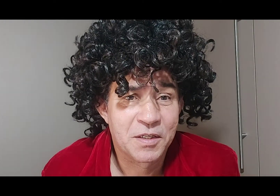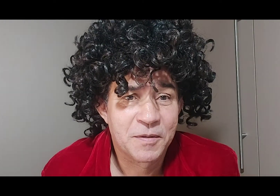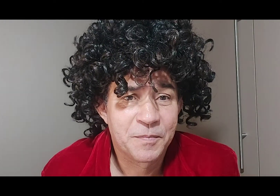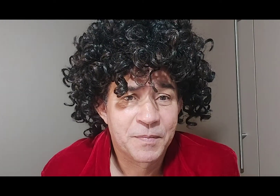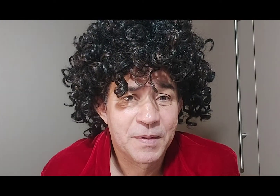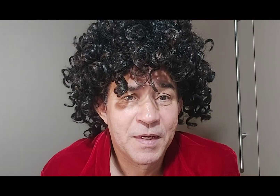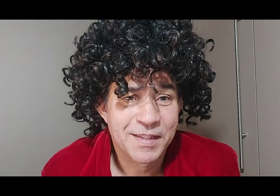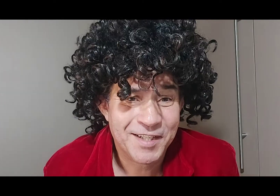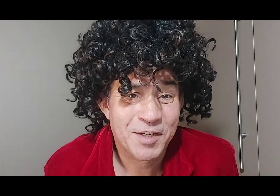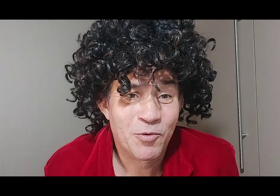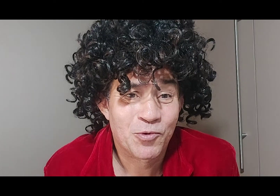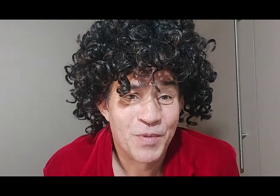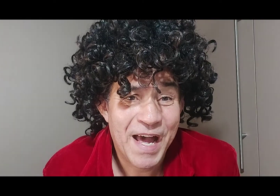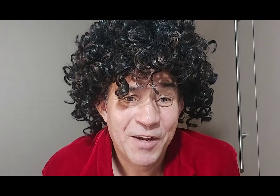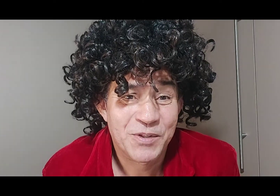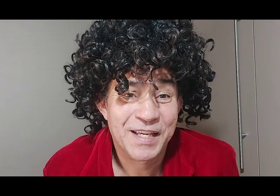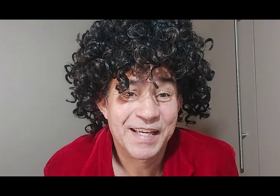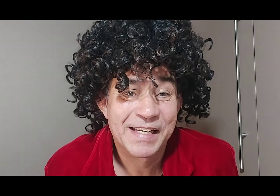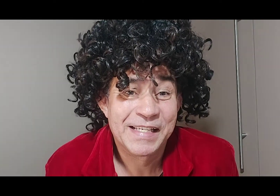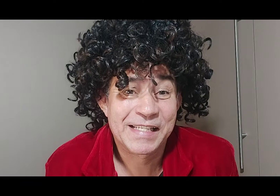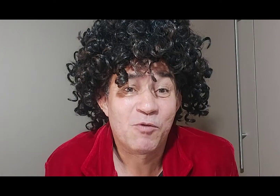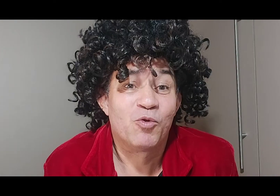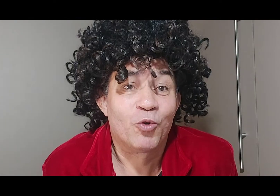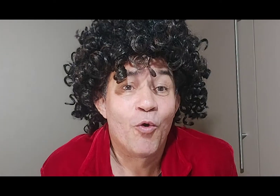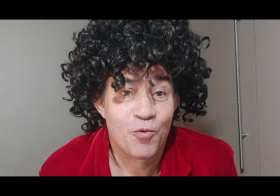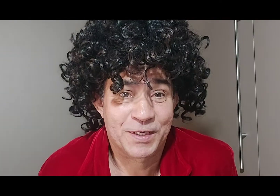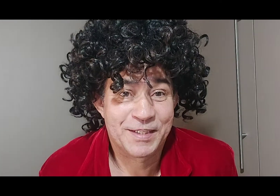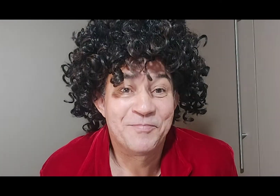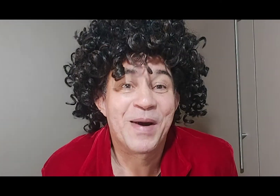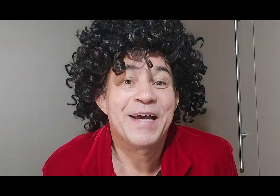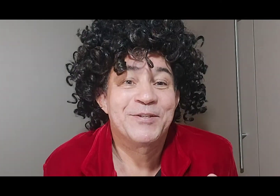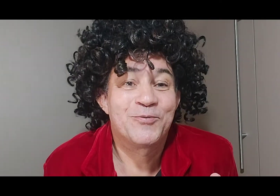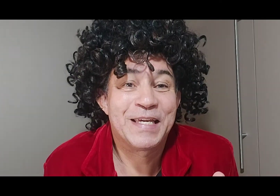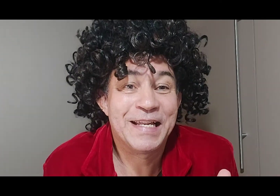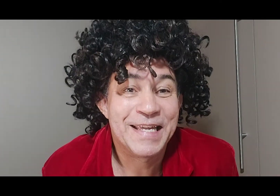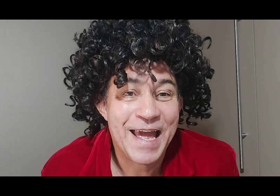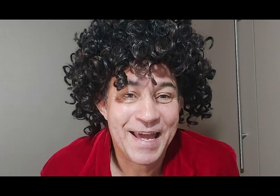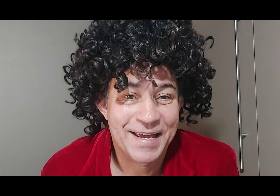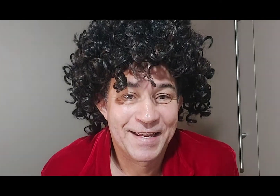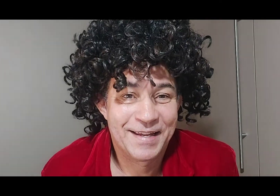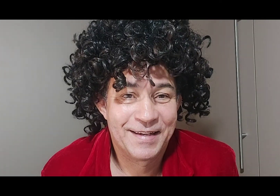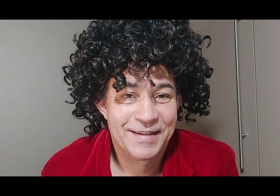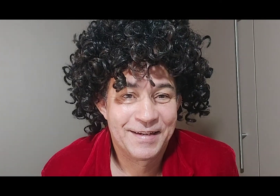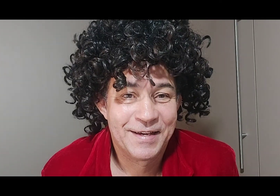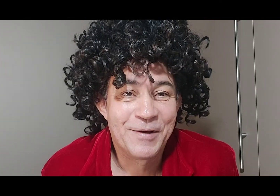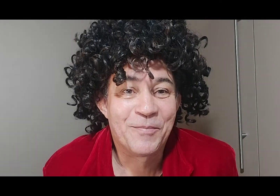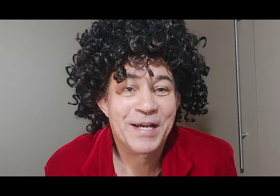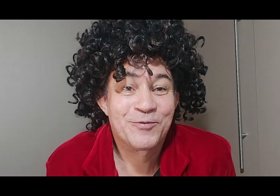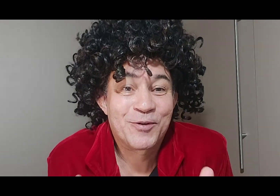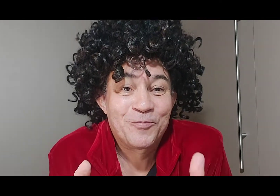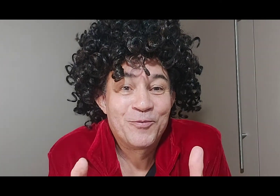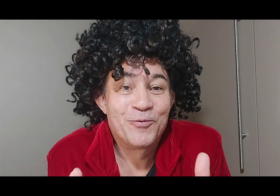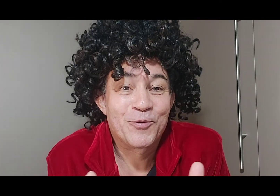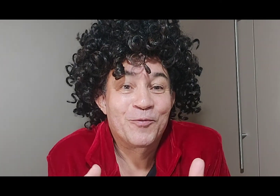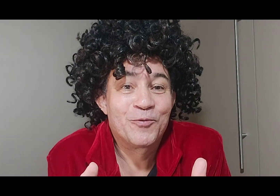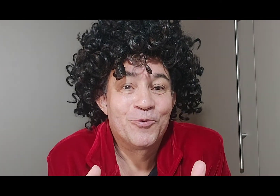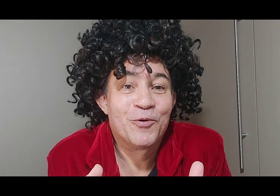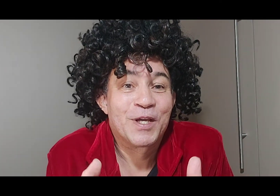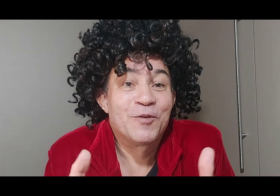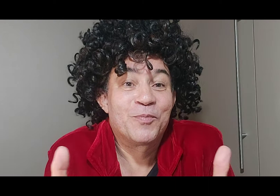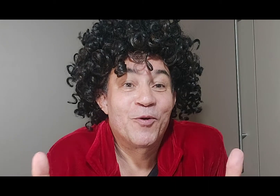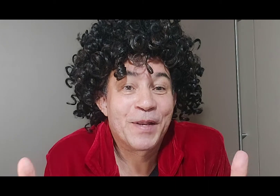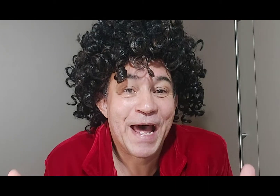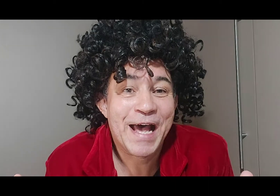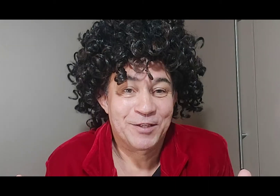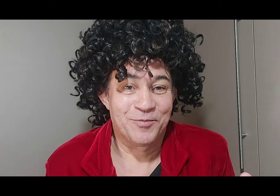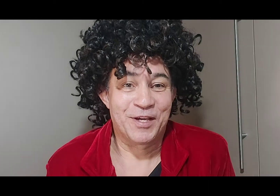Covid? Você acha que Bolsonaro seria tão louco assim, mais do que ele é? Mais do que